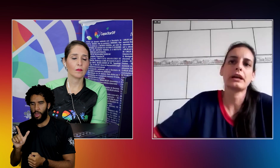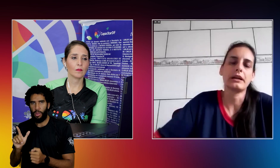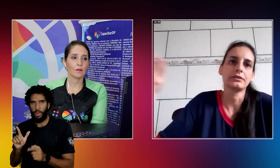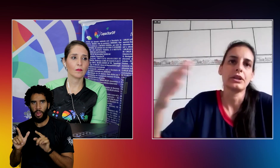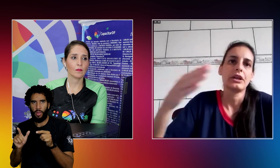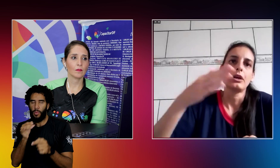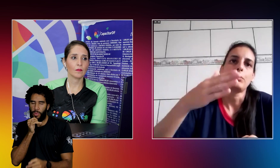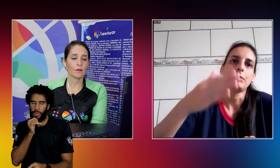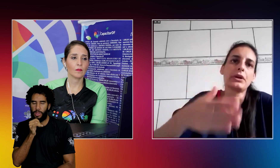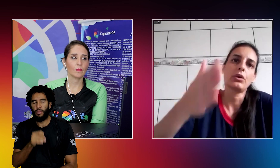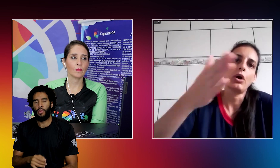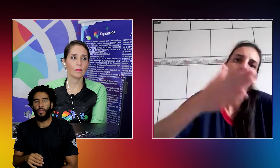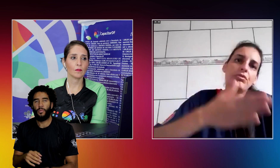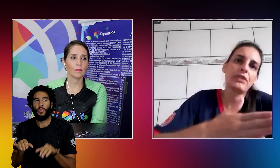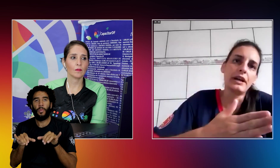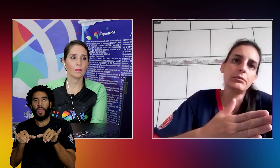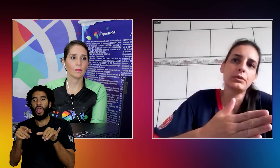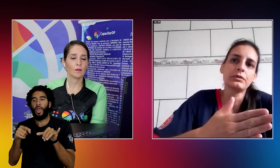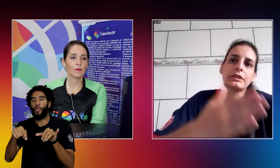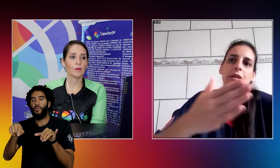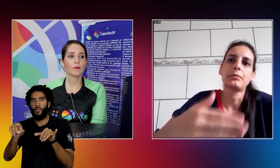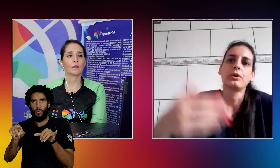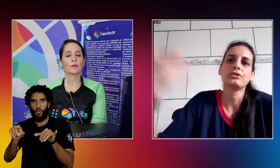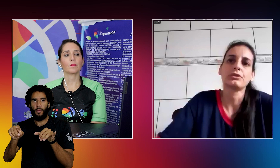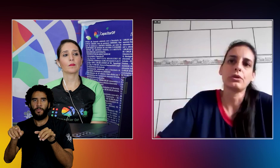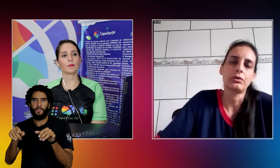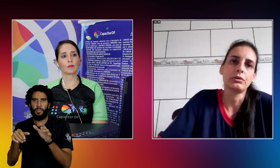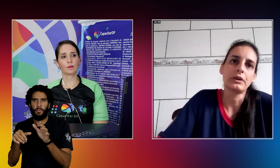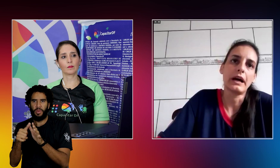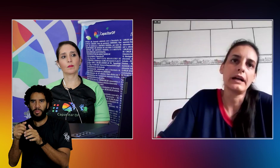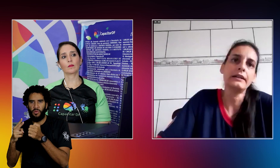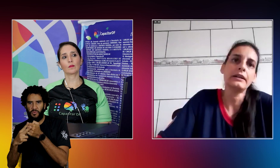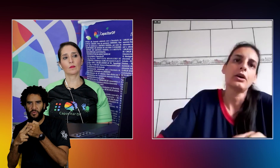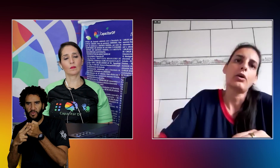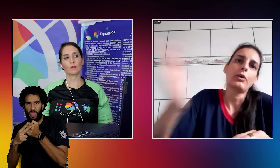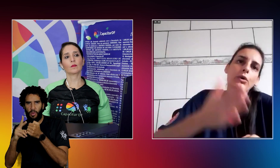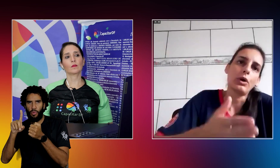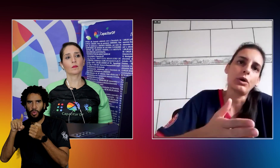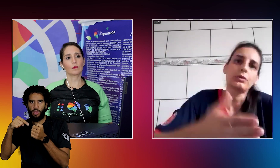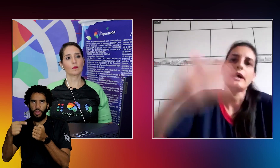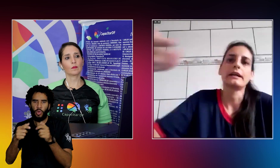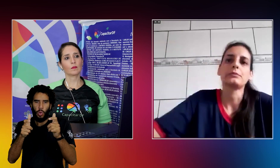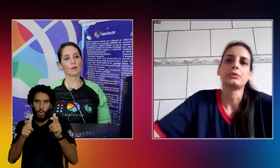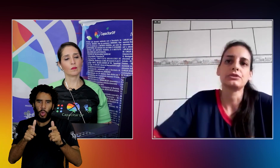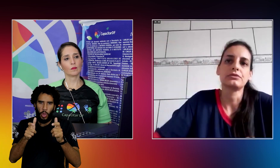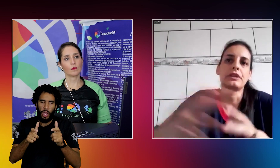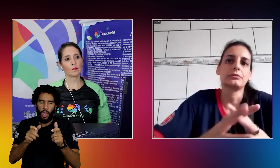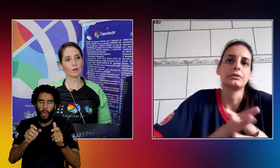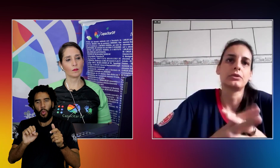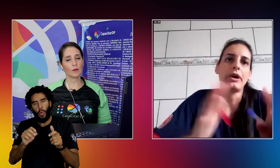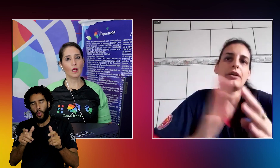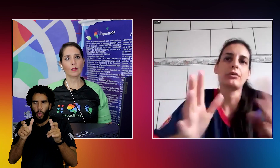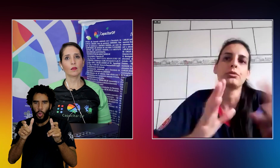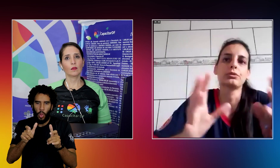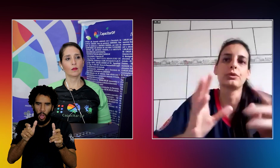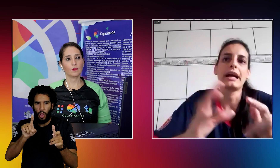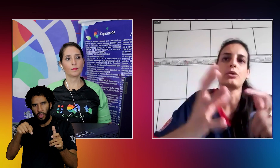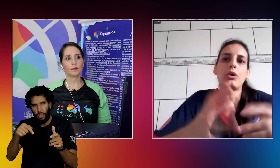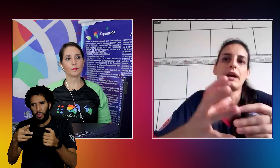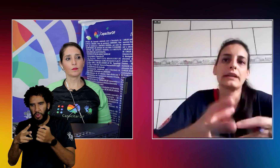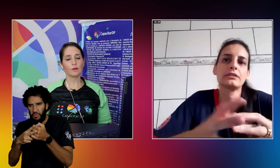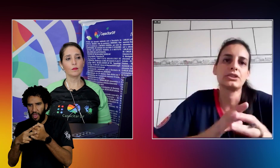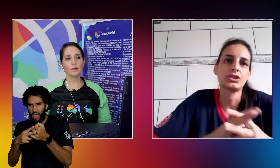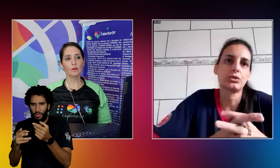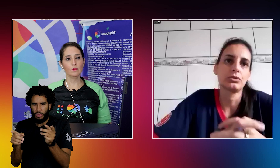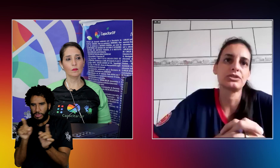mercado. Eu primeiro coloco o verbo e depois eu coloco o lugar, ou eu coloco o lugar depois o verbo? Qual é o lugar